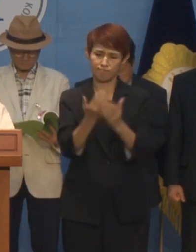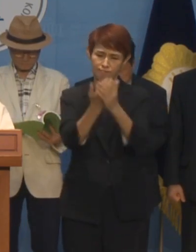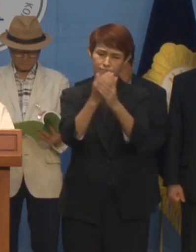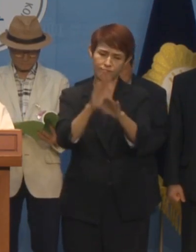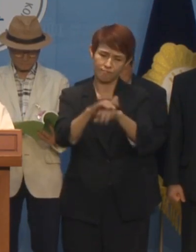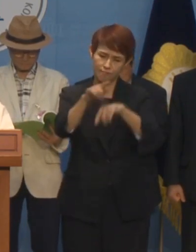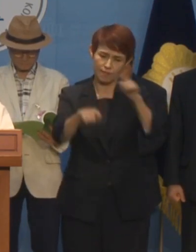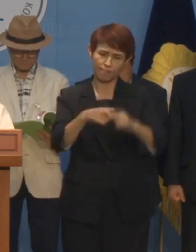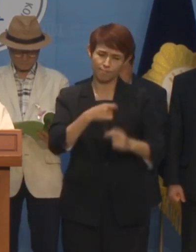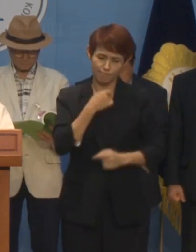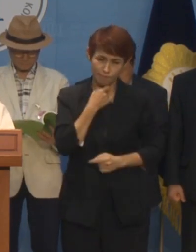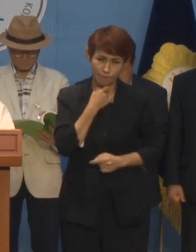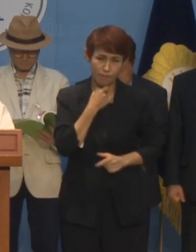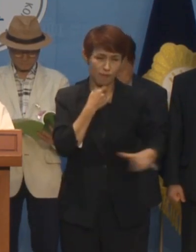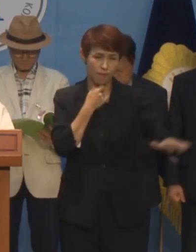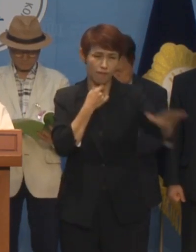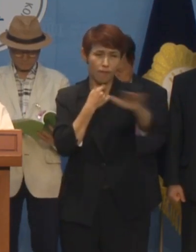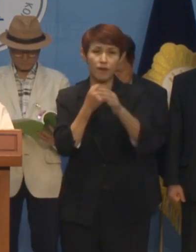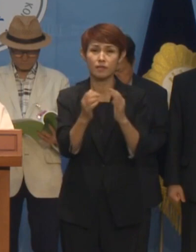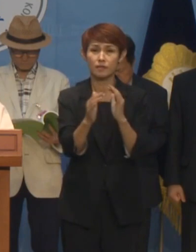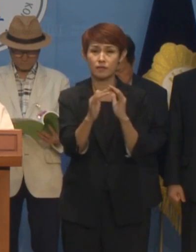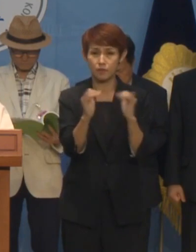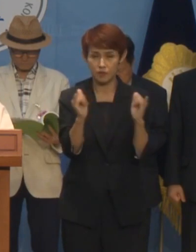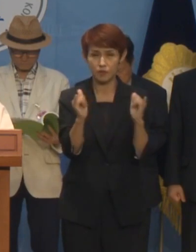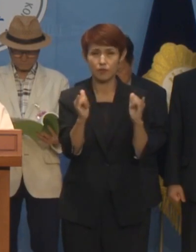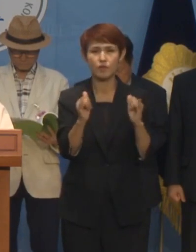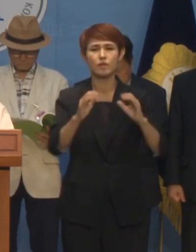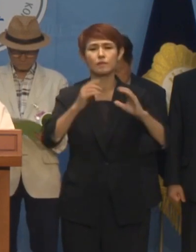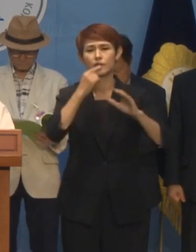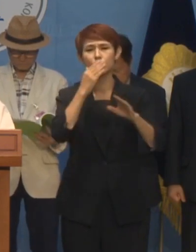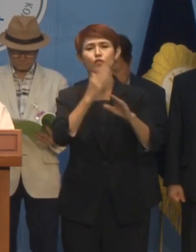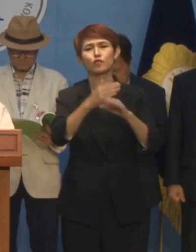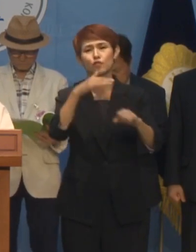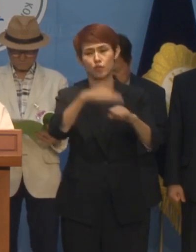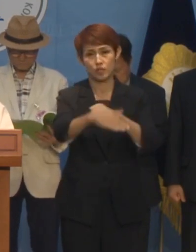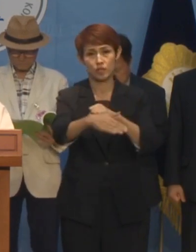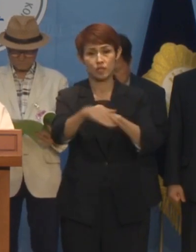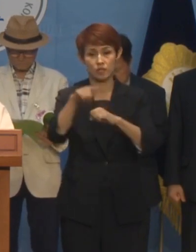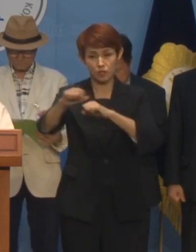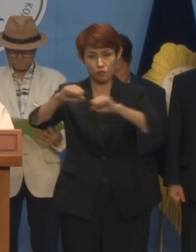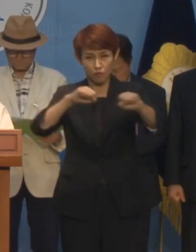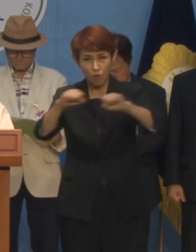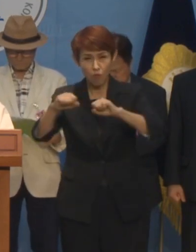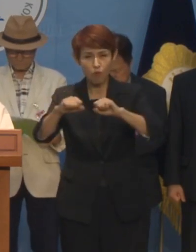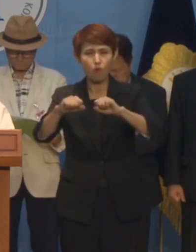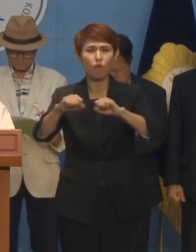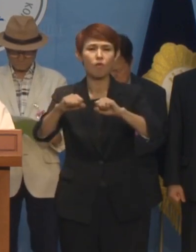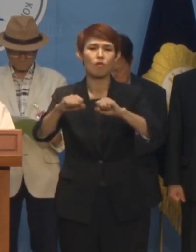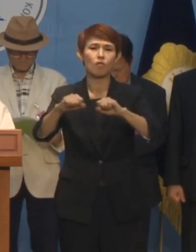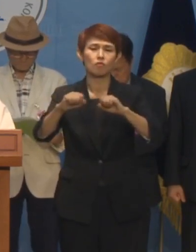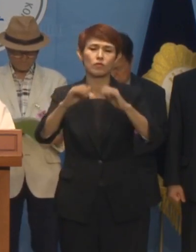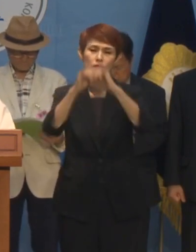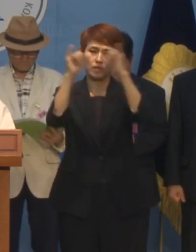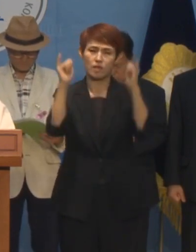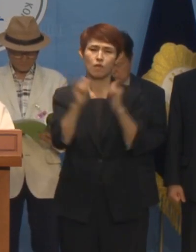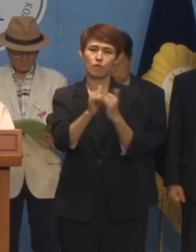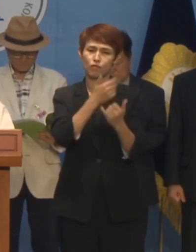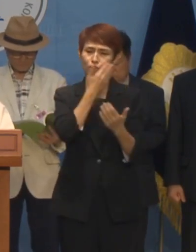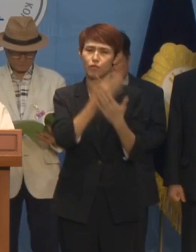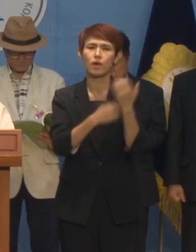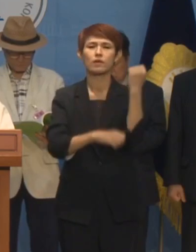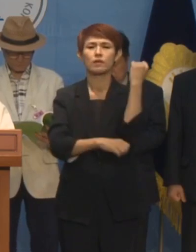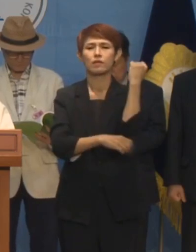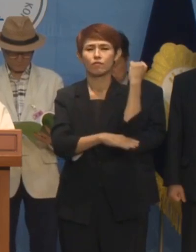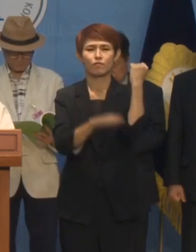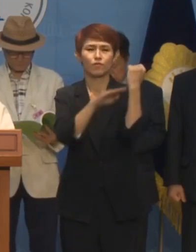바라는 많은 사람들은 민주주의와 민주화 운동이 우리 사회의 이정표가 되고 판단